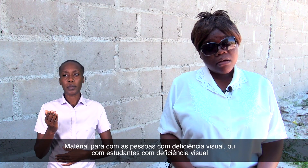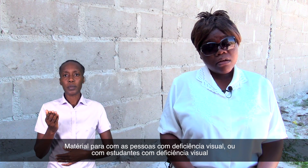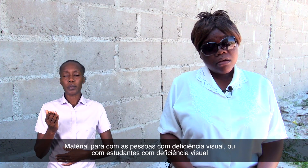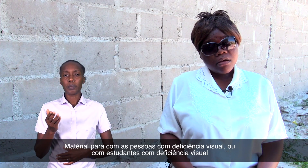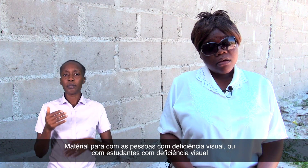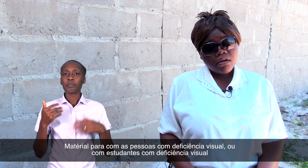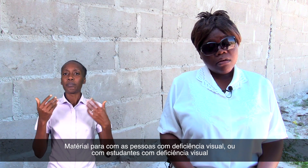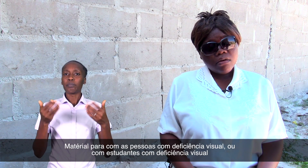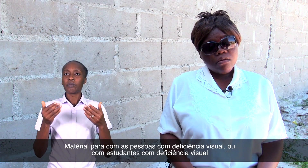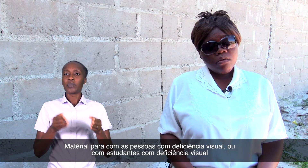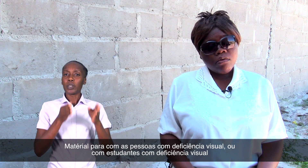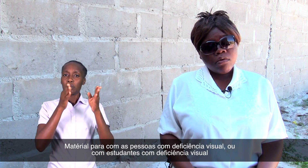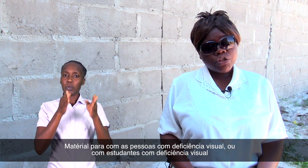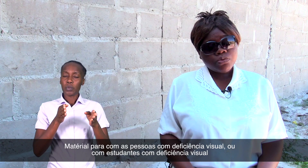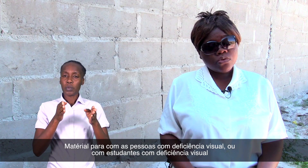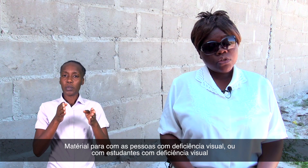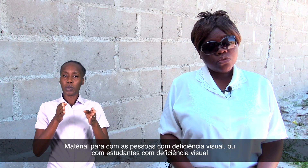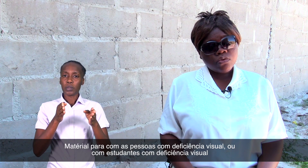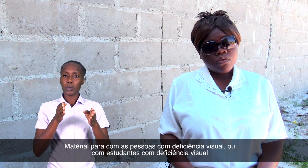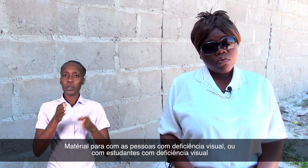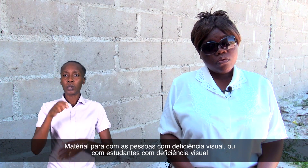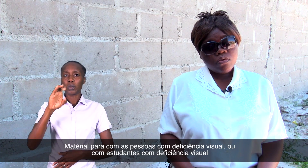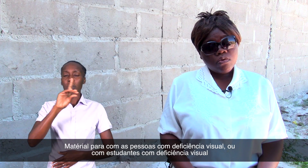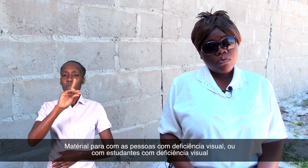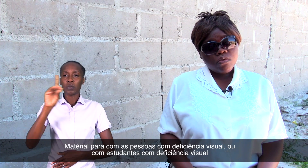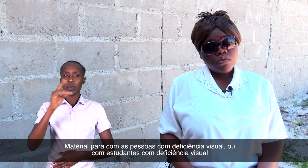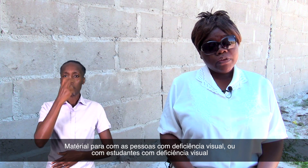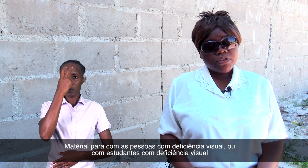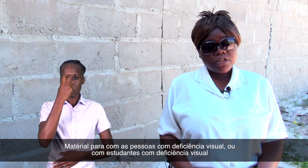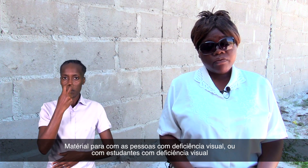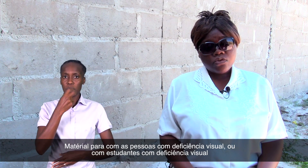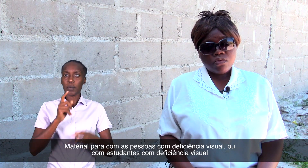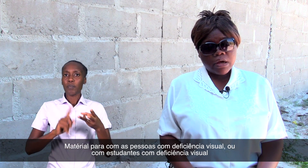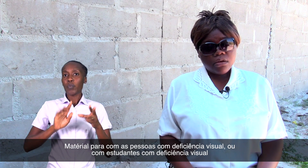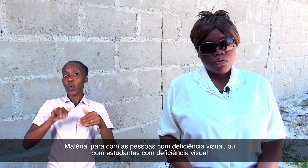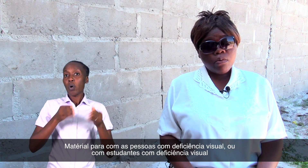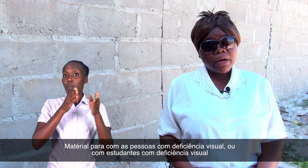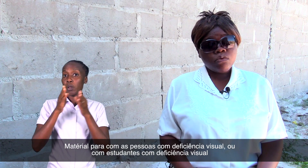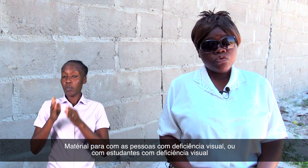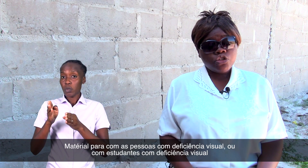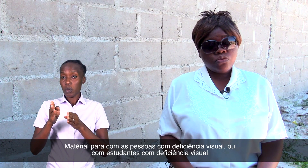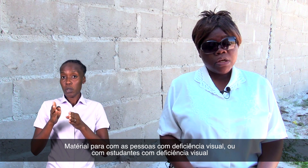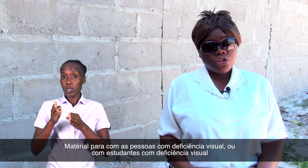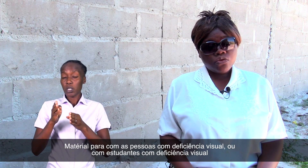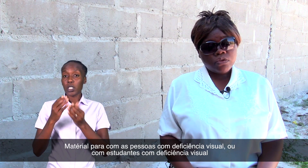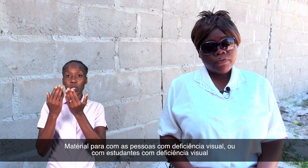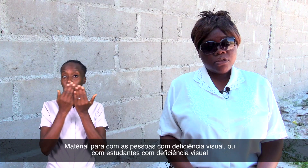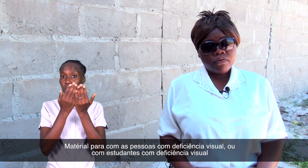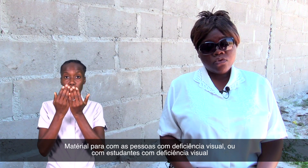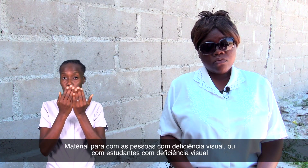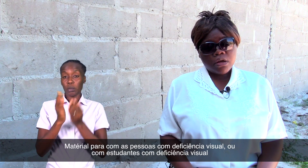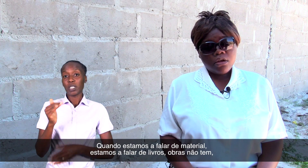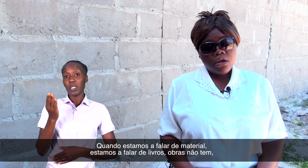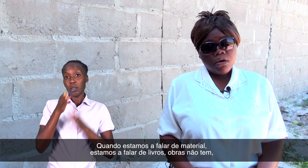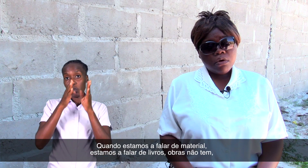para com as pessoas com deficiência visual ou para com os estudantes com